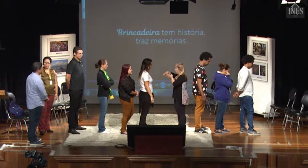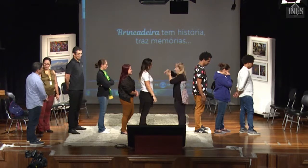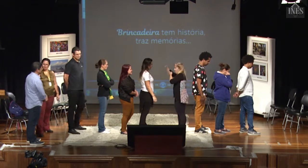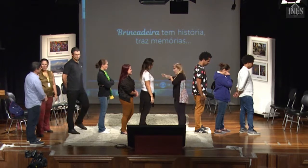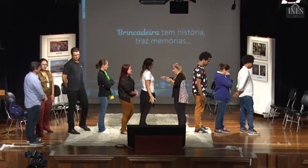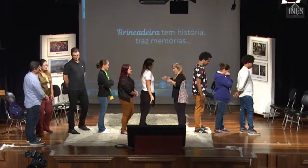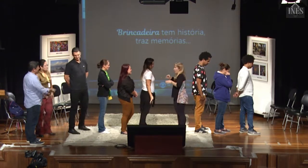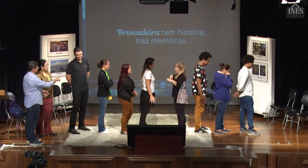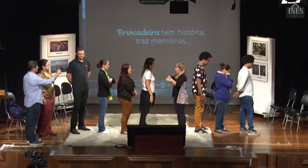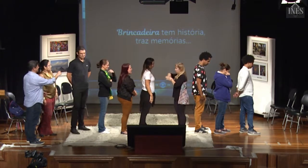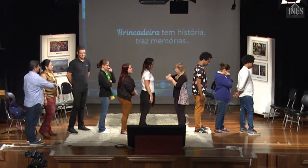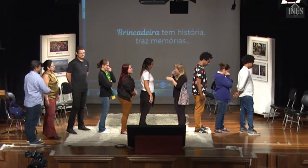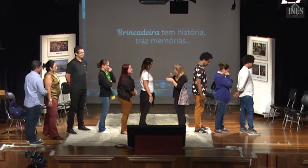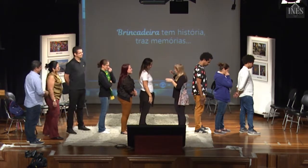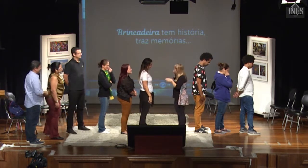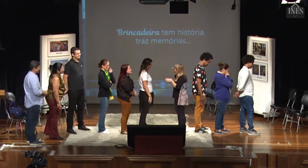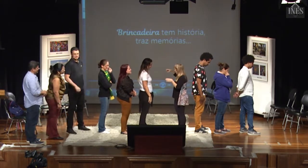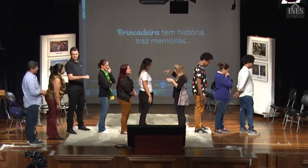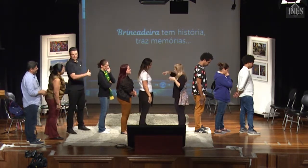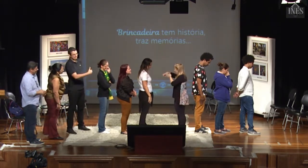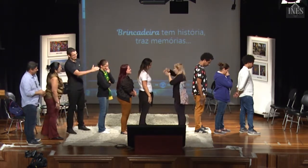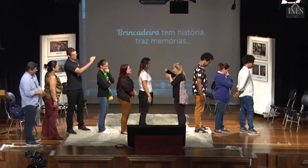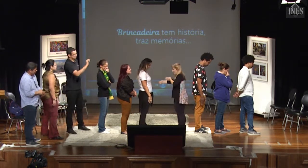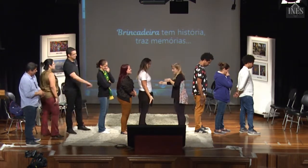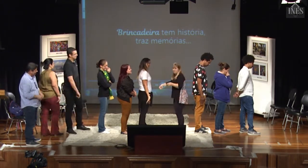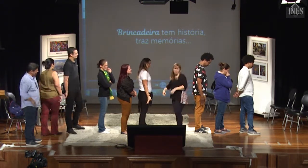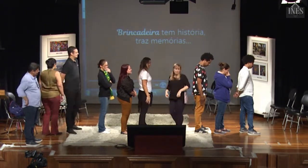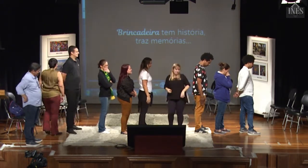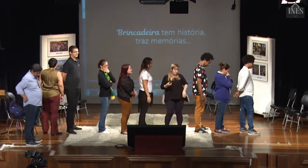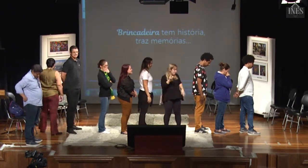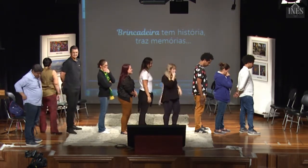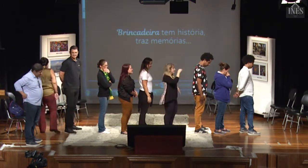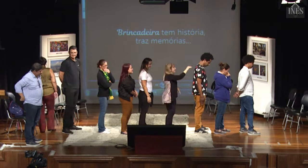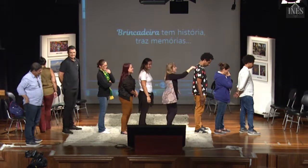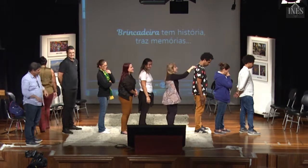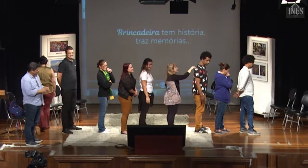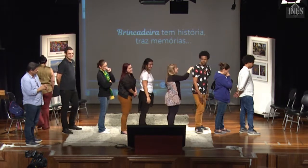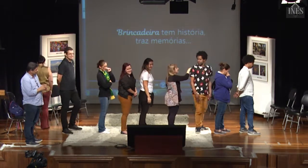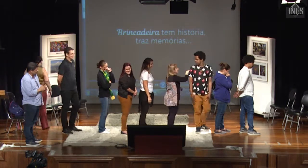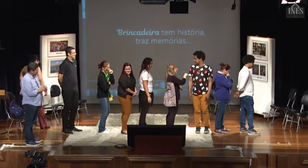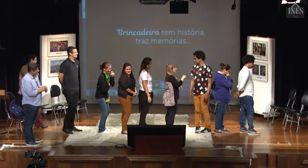e bateu no cachorro e ele caiu. Ah, ok. Estranho, mas tudo bem.